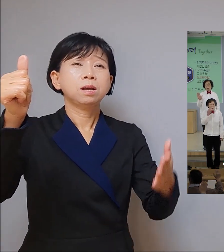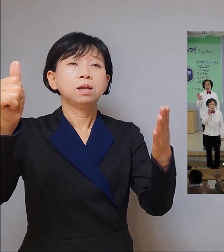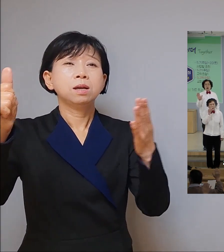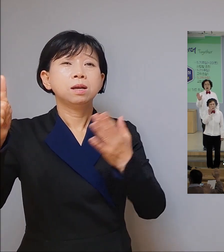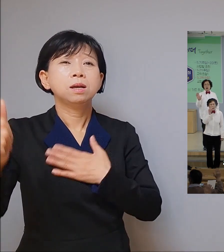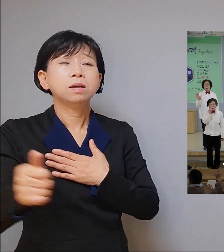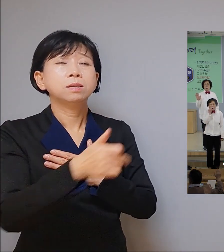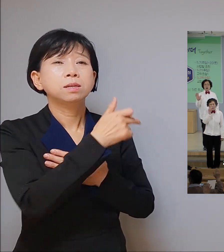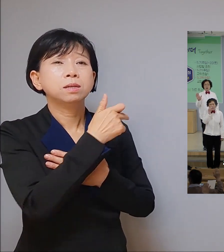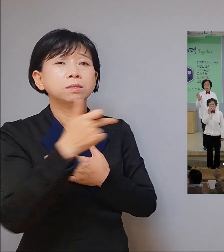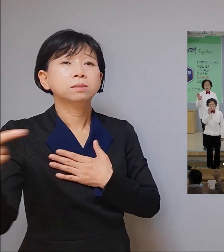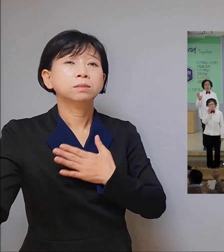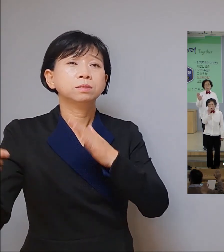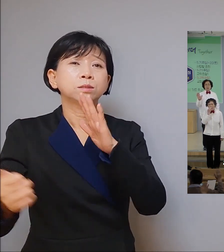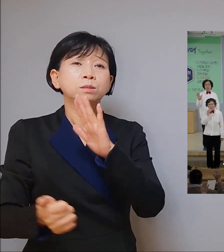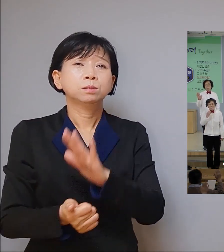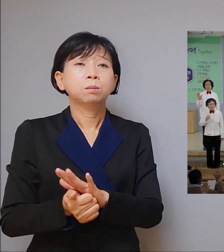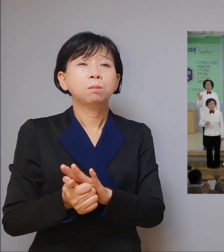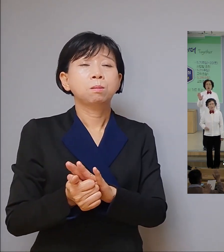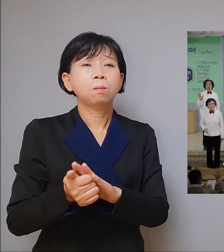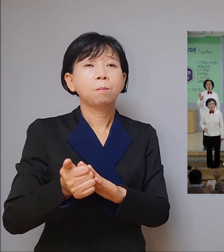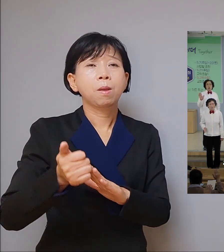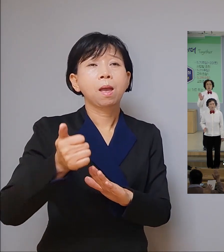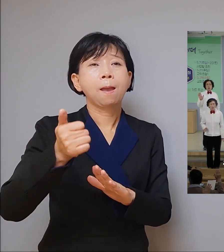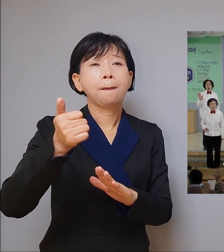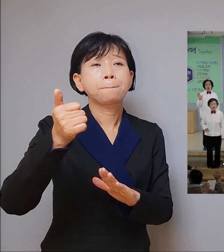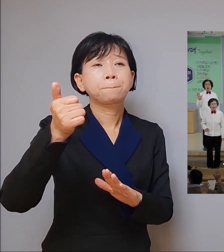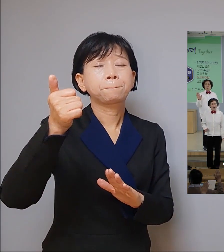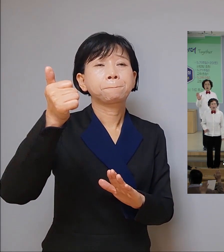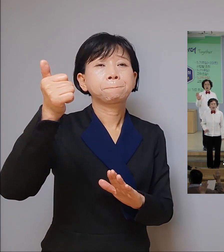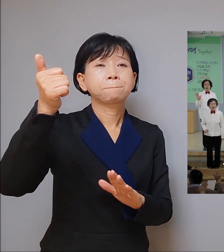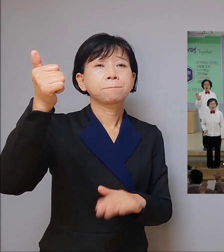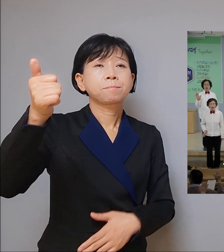주는 나의 큰